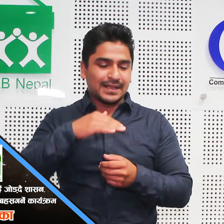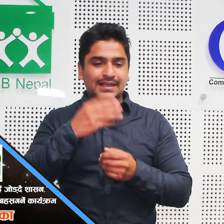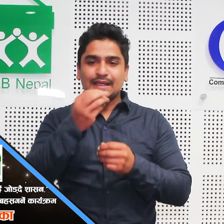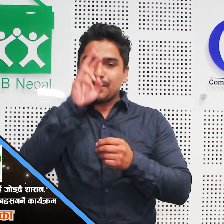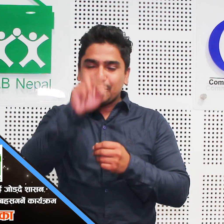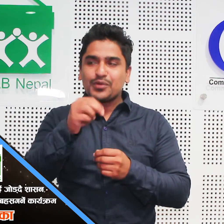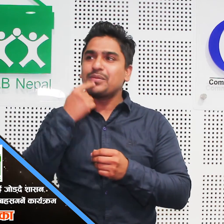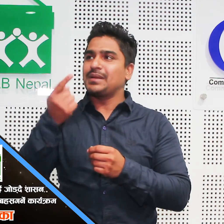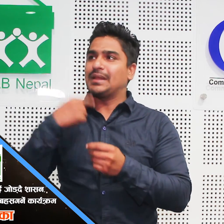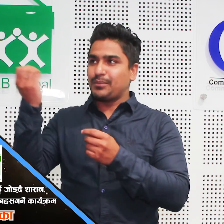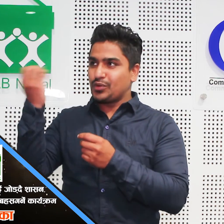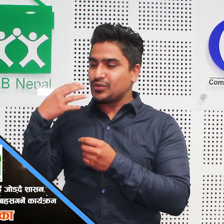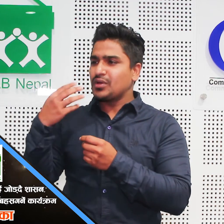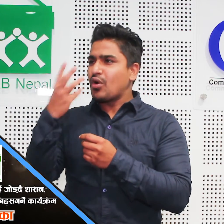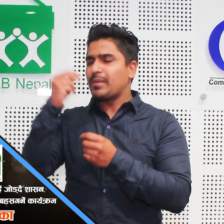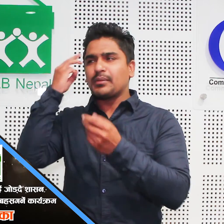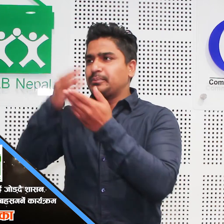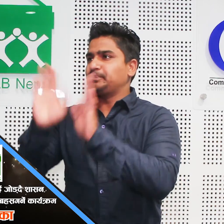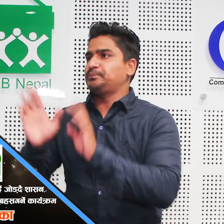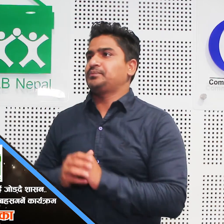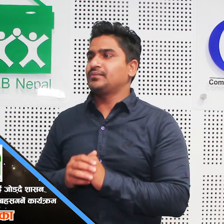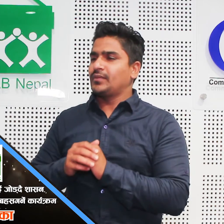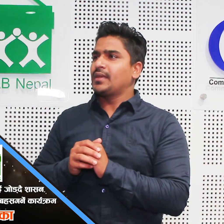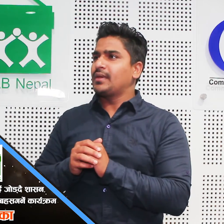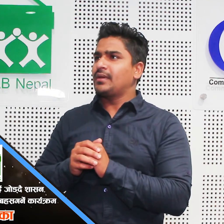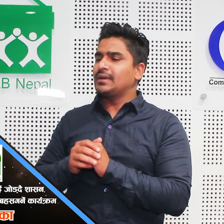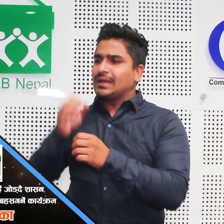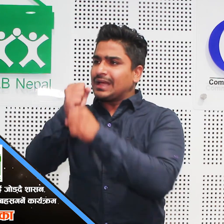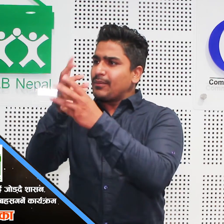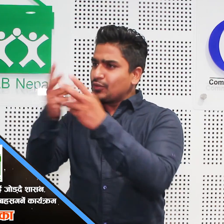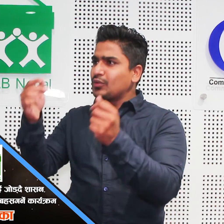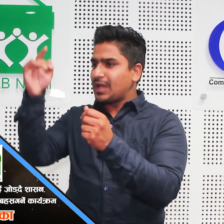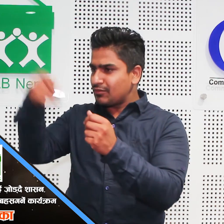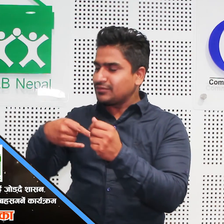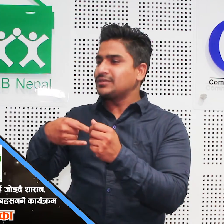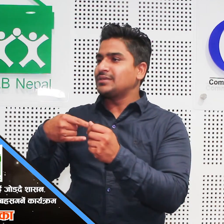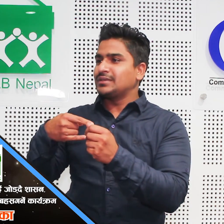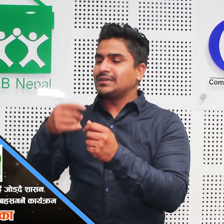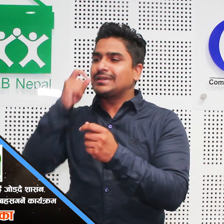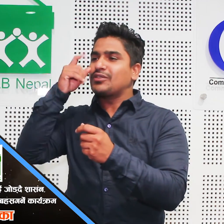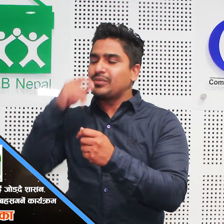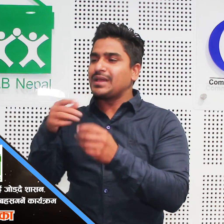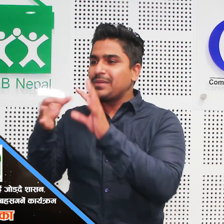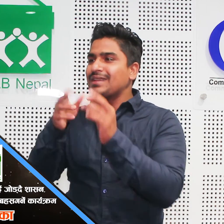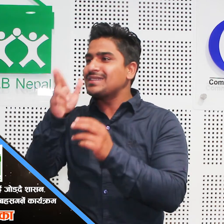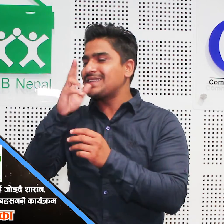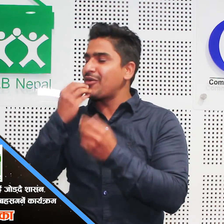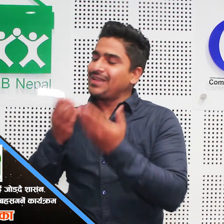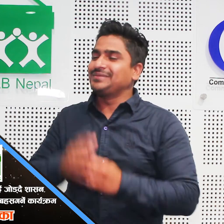पऱ्यो भने मलाई भन्नुहोस् है, अप्ठ्यारो मान्नु पर्दैन, बरु काम सकेर आउनुहोस् न, यसो दाजुभाइ मिलेर चिया खाउँला।